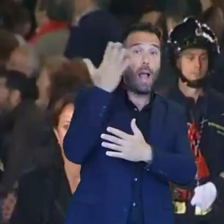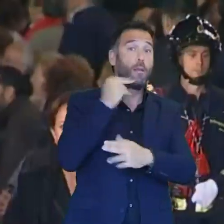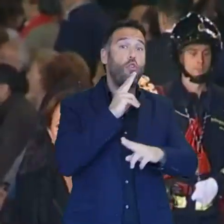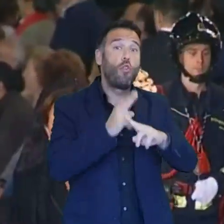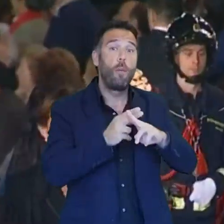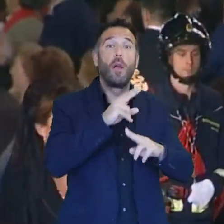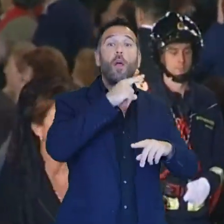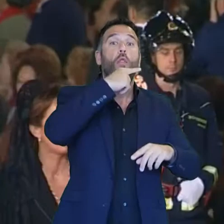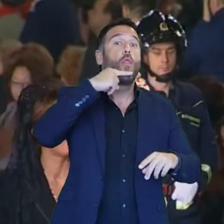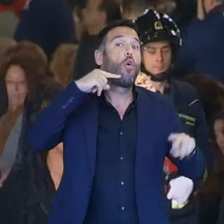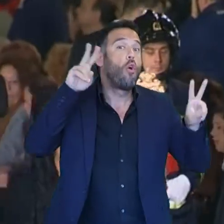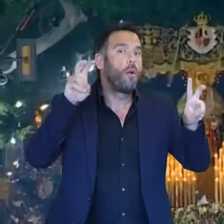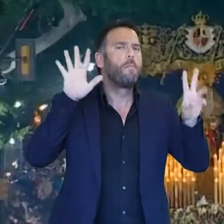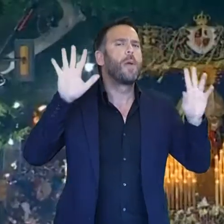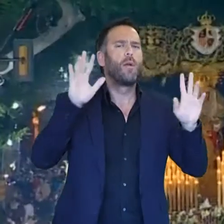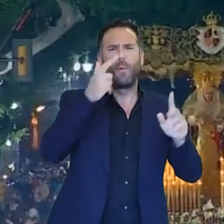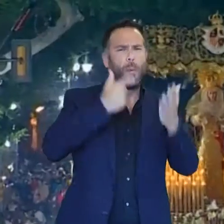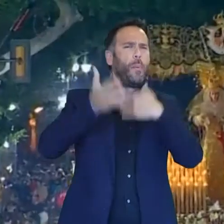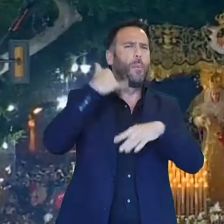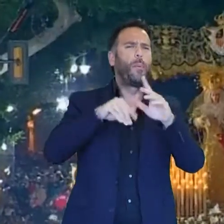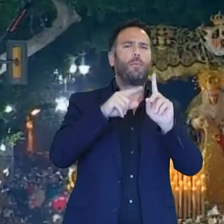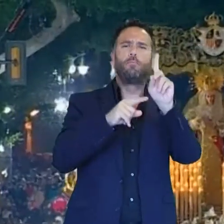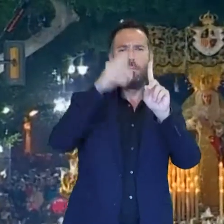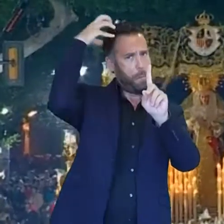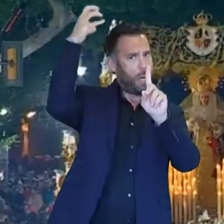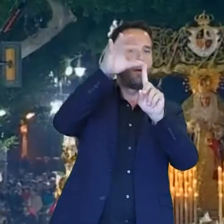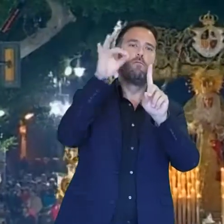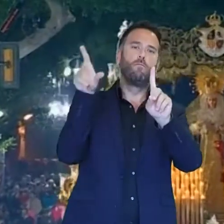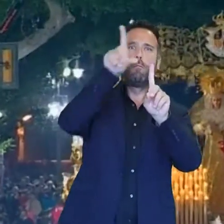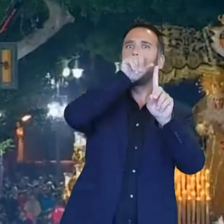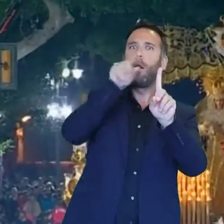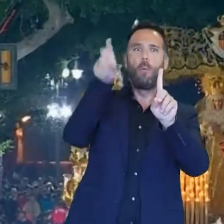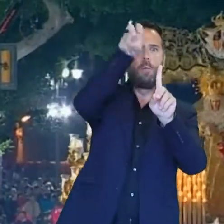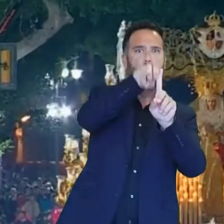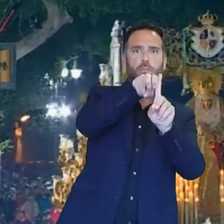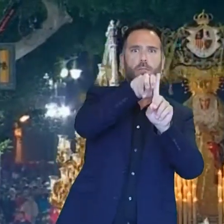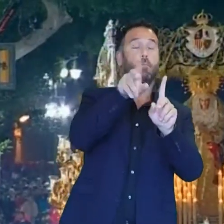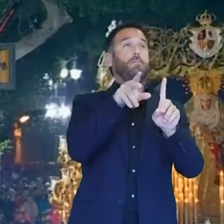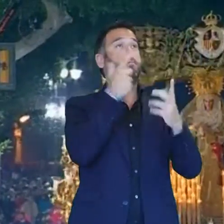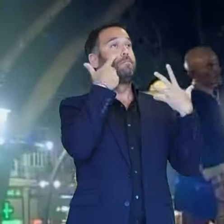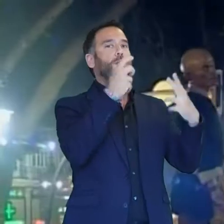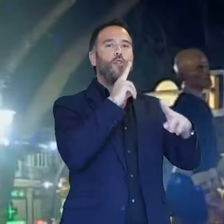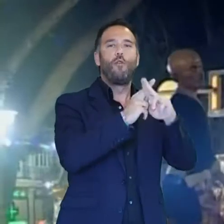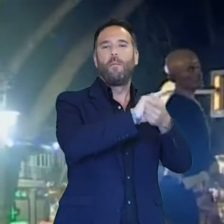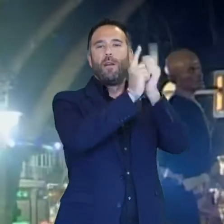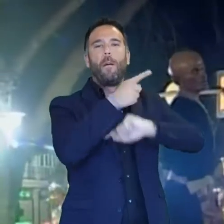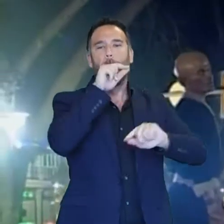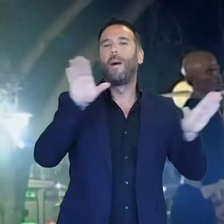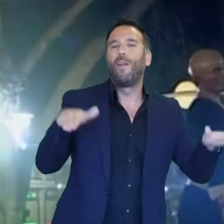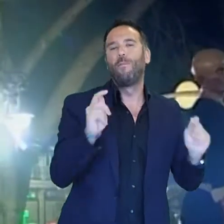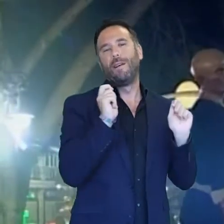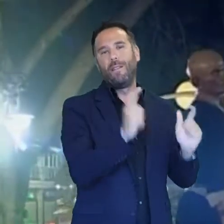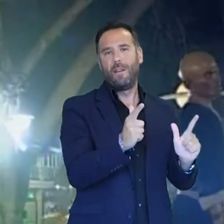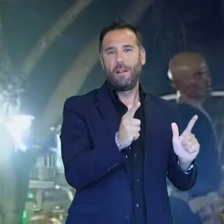la advocación de Dolores hasta que un día durante la procesión se posó una paloma en la imagen y desde ese momento adoptó su nombre actual.